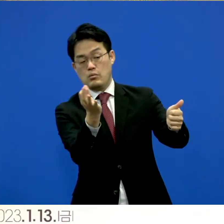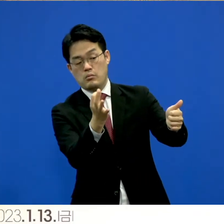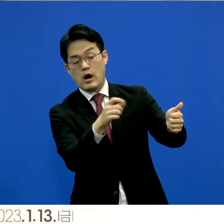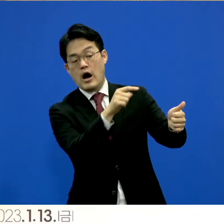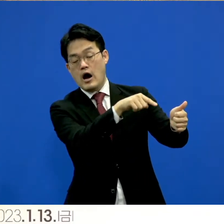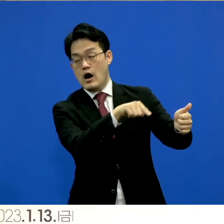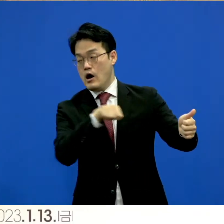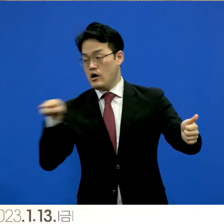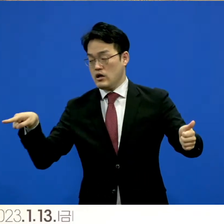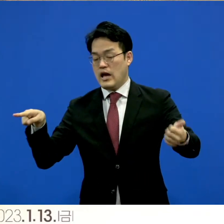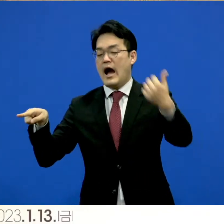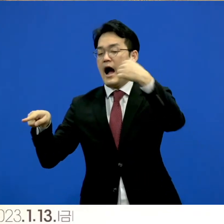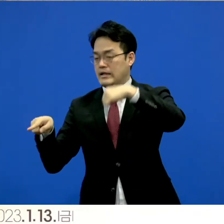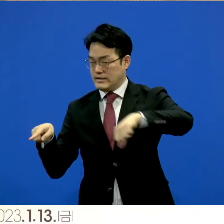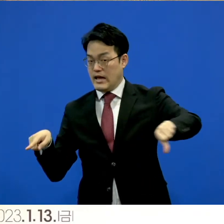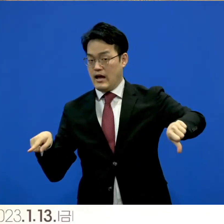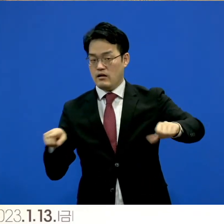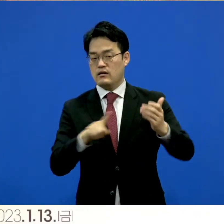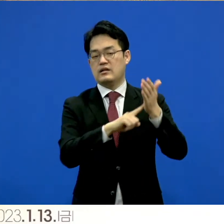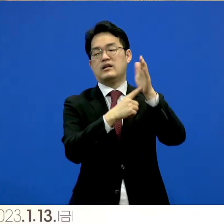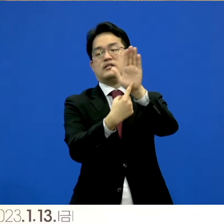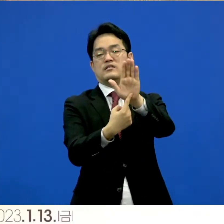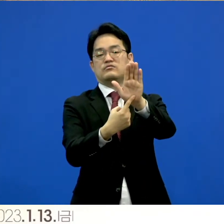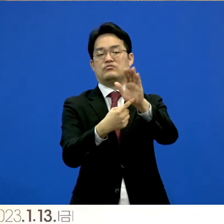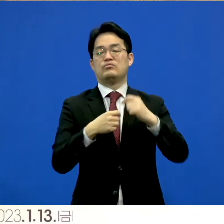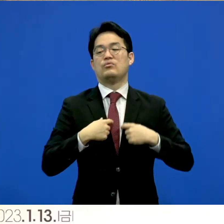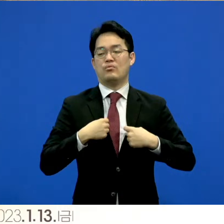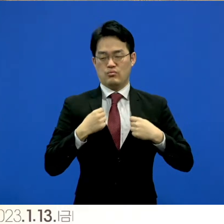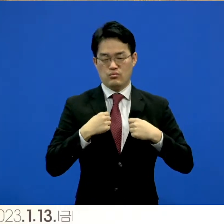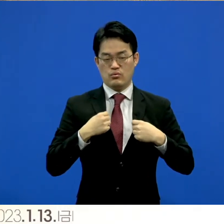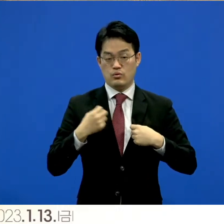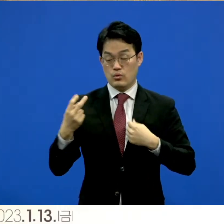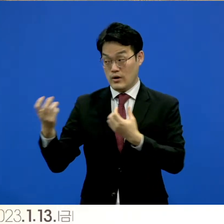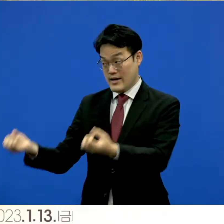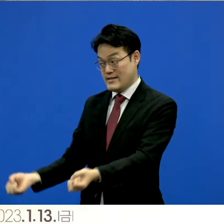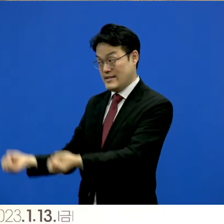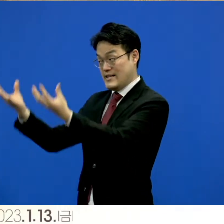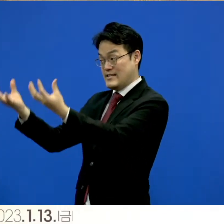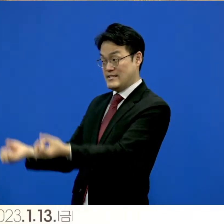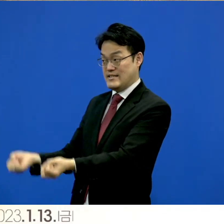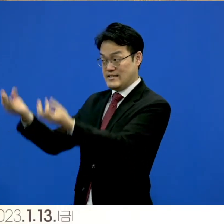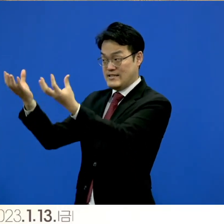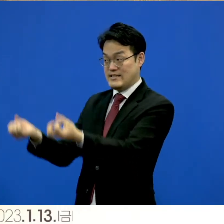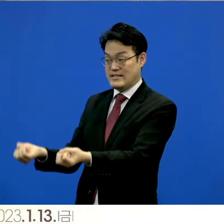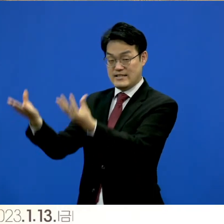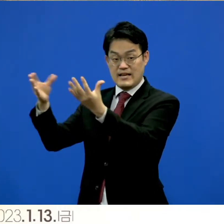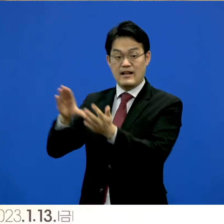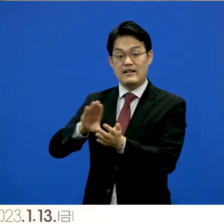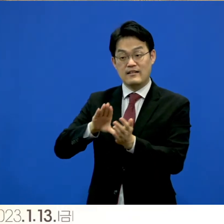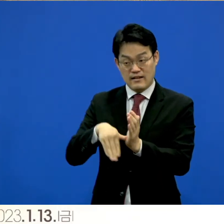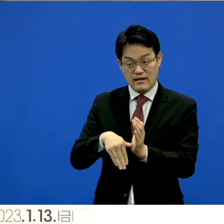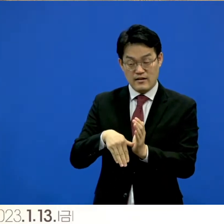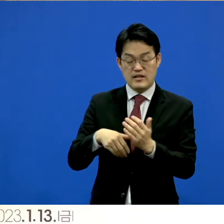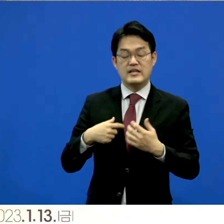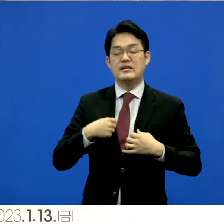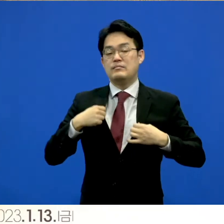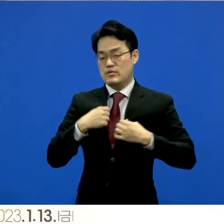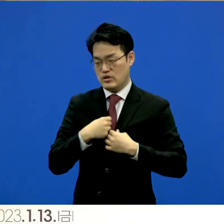아마 곧 열리게 될 잔치의 예고일 수도 있습니다. 요셉에게도 채색 옷을 입혔죠. 사랑받는 아들이라는